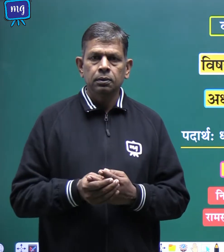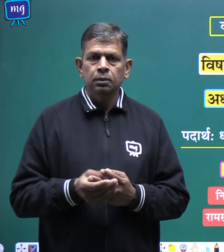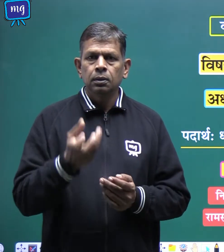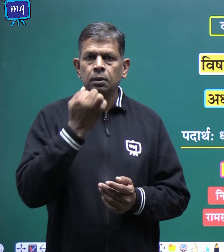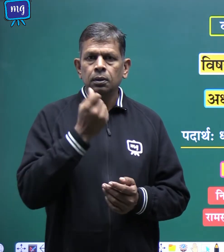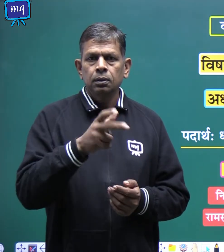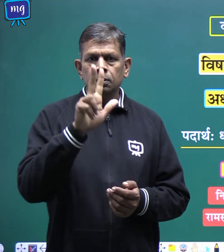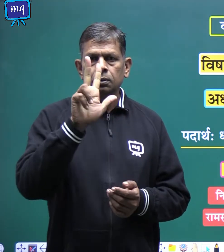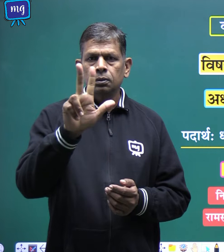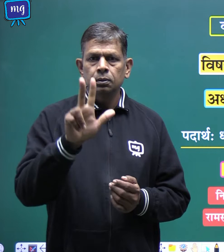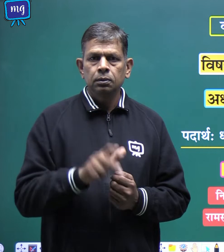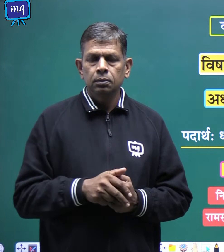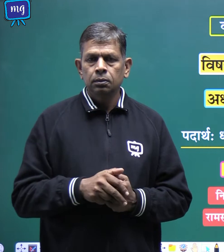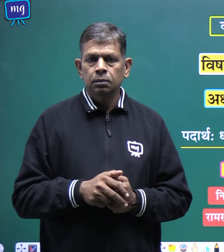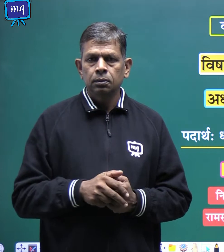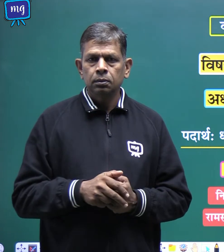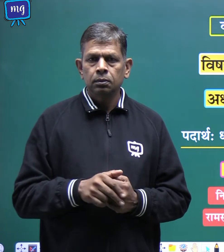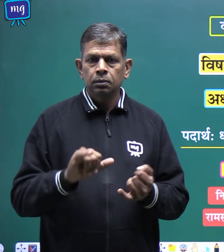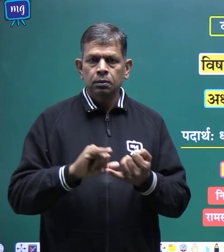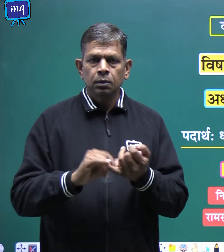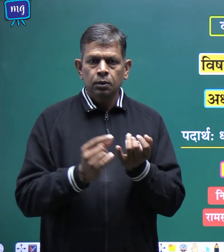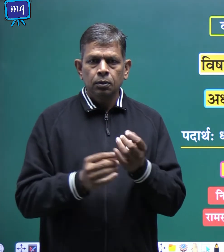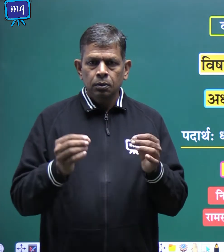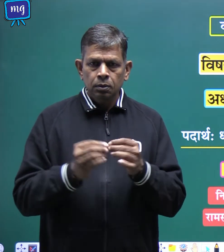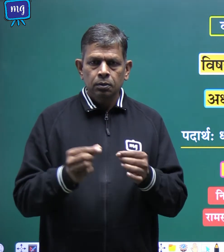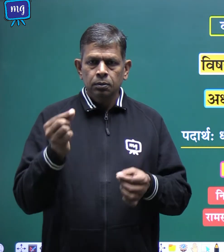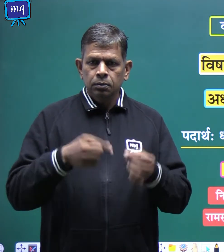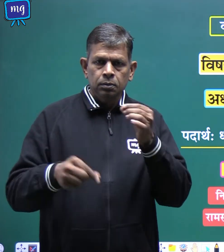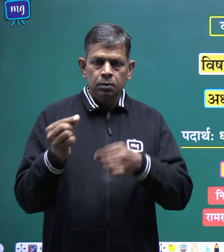कक्षा 8 विषय विज्ञान